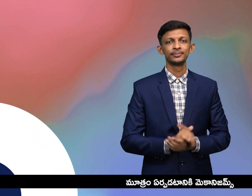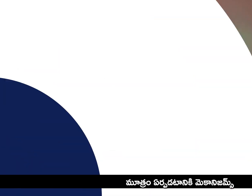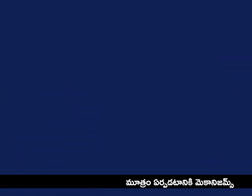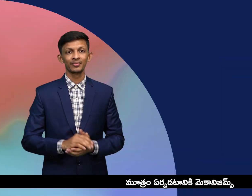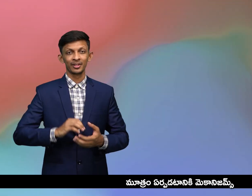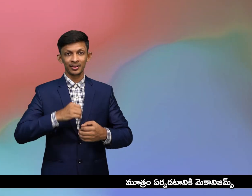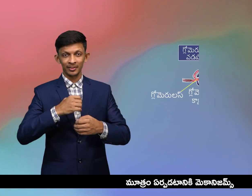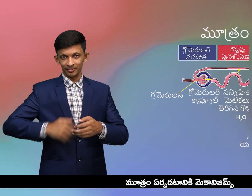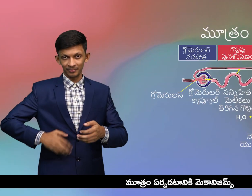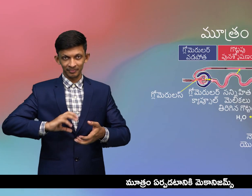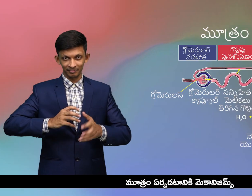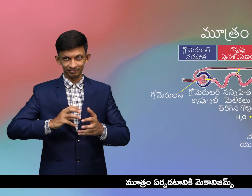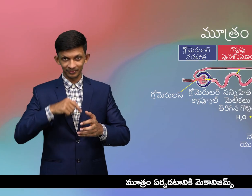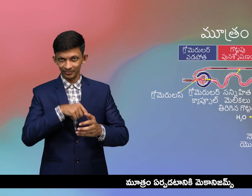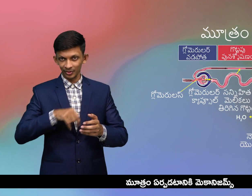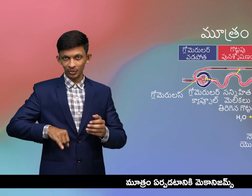మూత్రం ఏర్పడడానికి మెకానిజమ్స్.